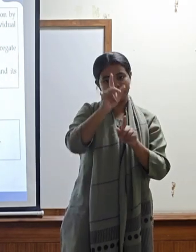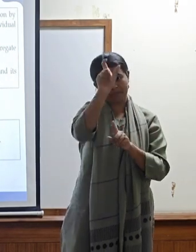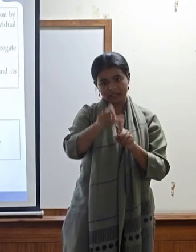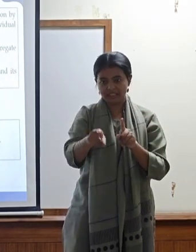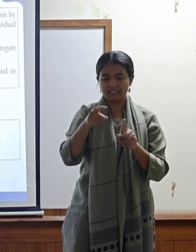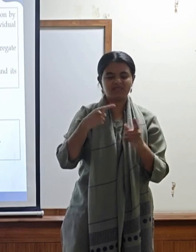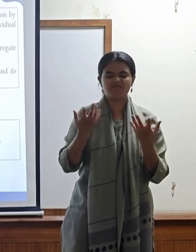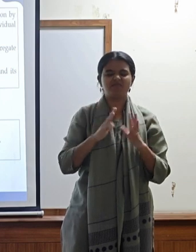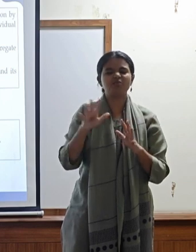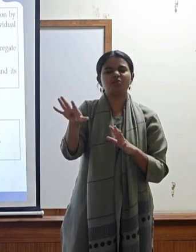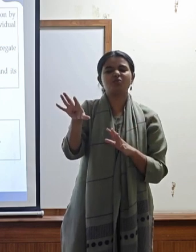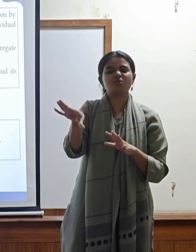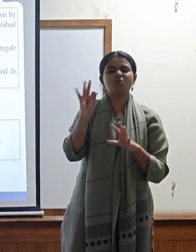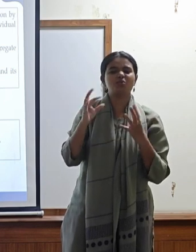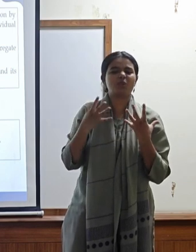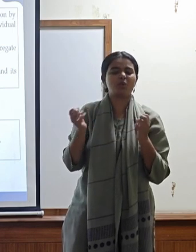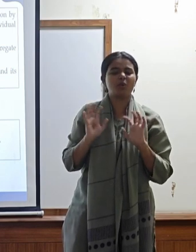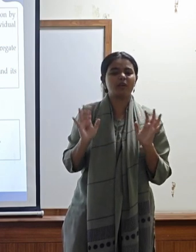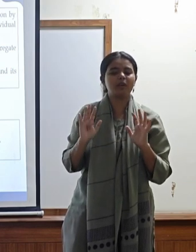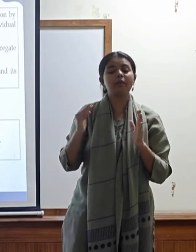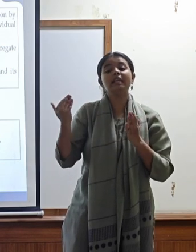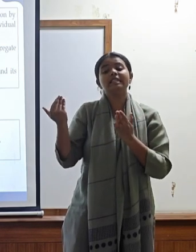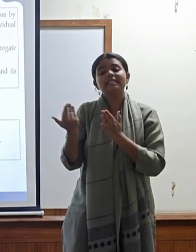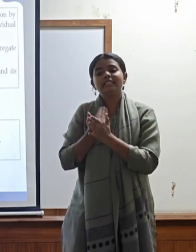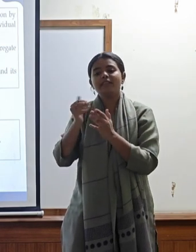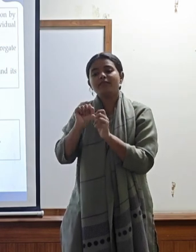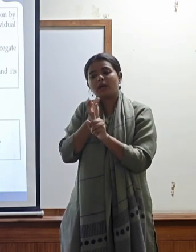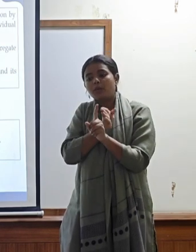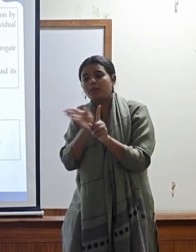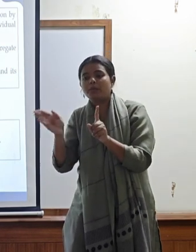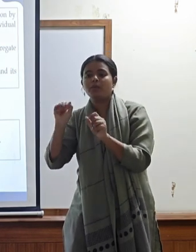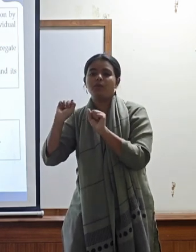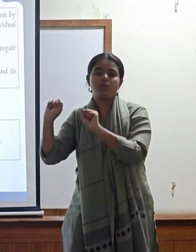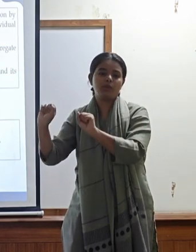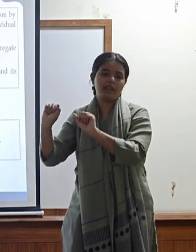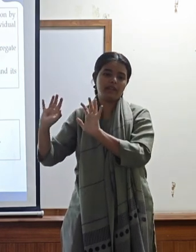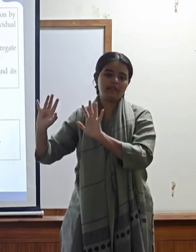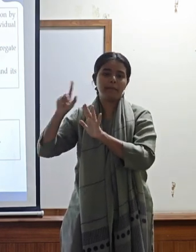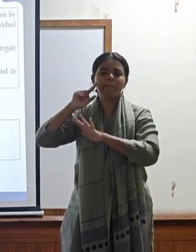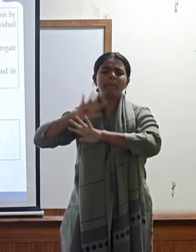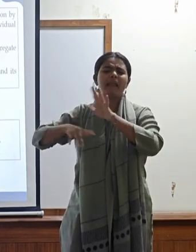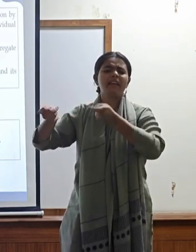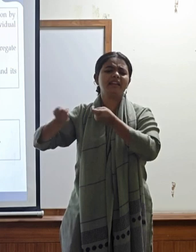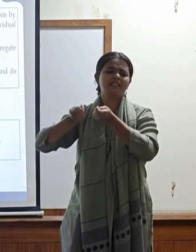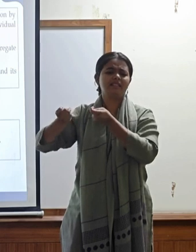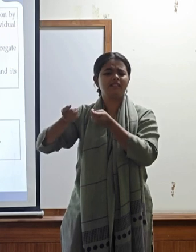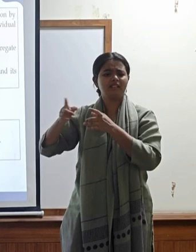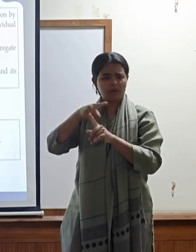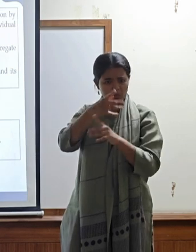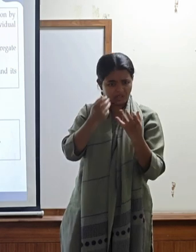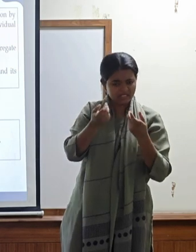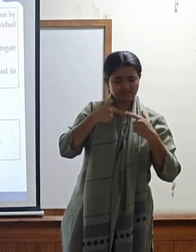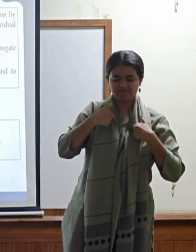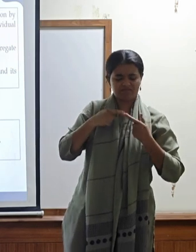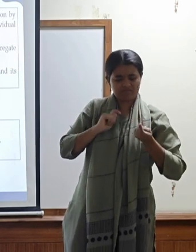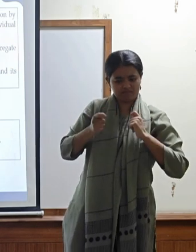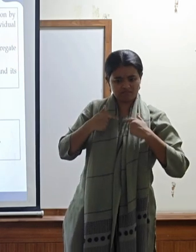तो सब्सक्राइबर का सेफेस्ट इन्वेस्टमेंट इन पेंशन फंड्स के थ्रू किया जाता है ताकि सब्सक्राइबर को भी कोई लॉस ना हो।